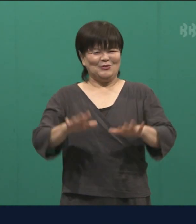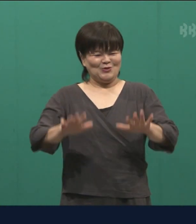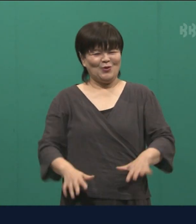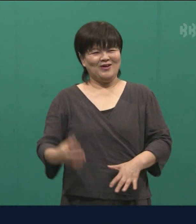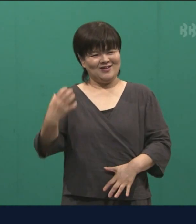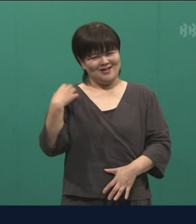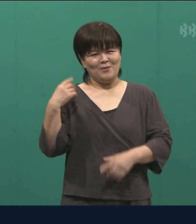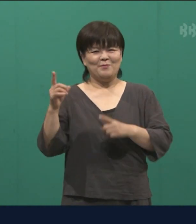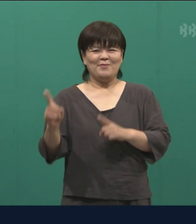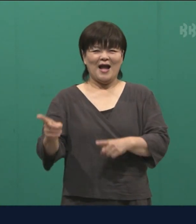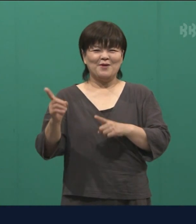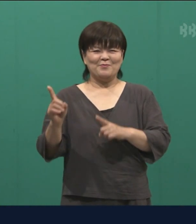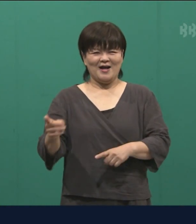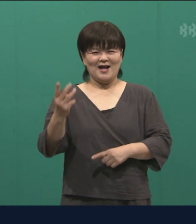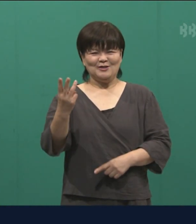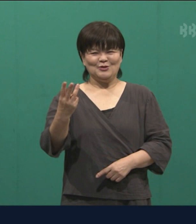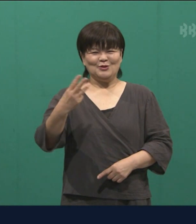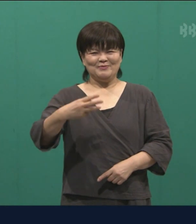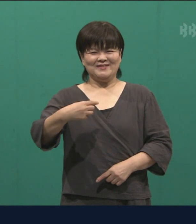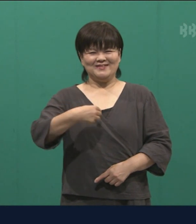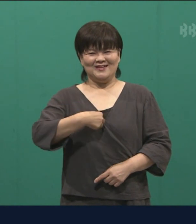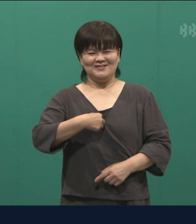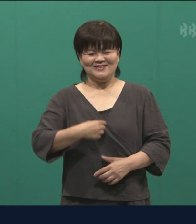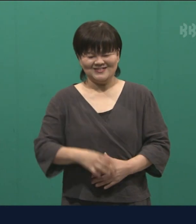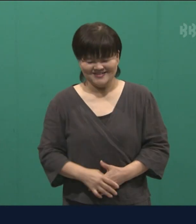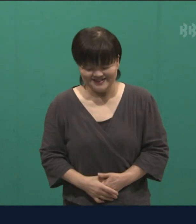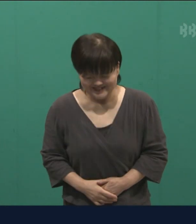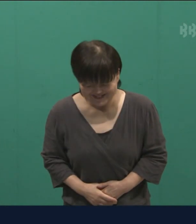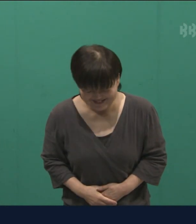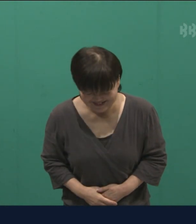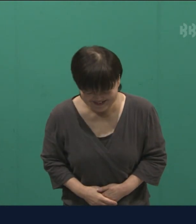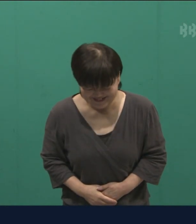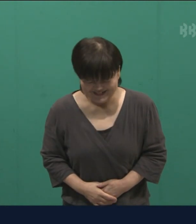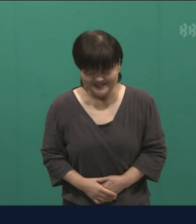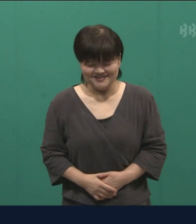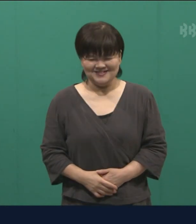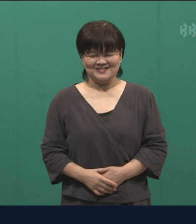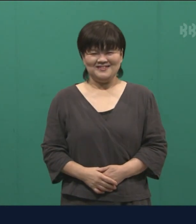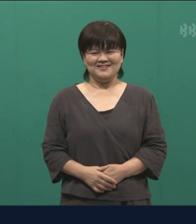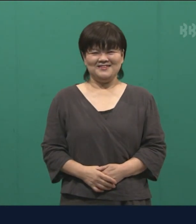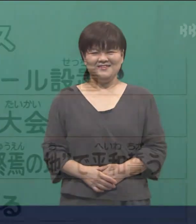組です。今日は万場由美がお伝えします。